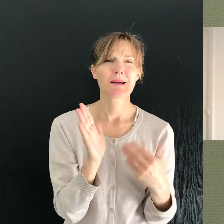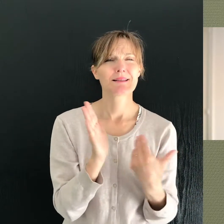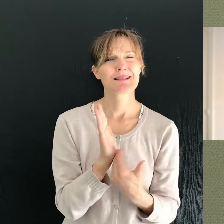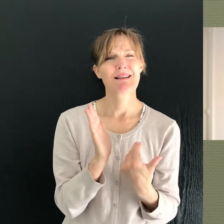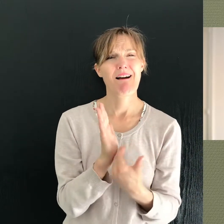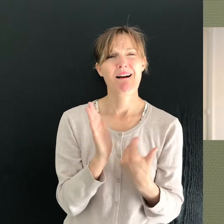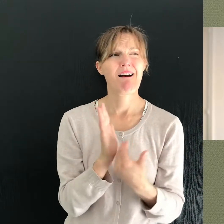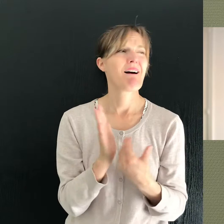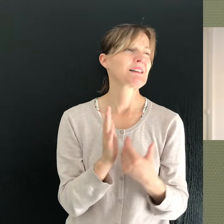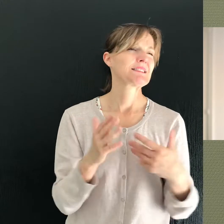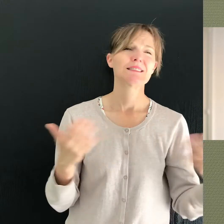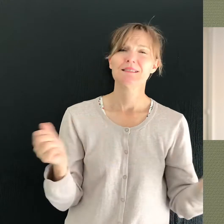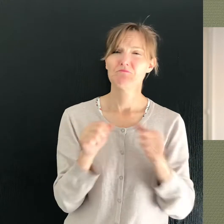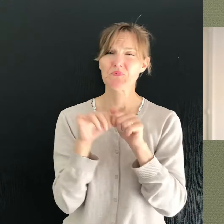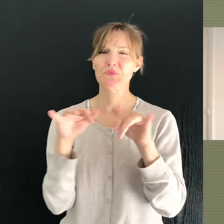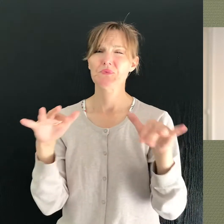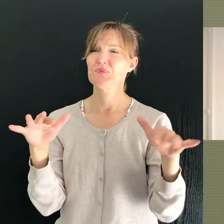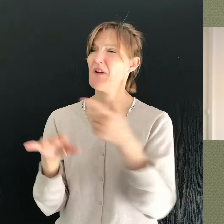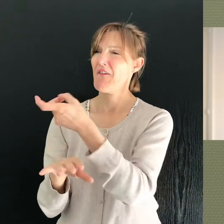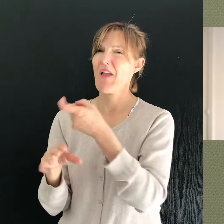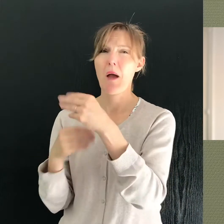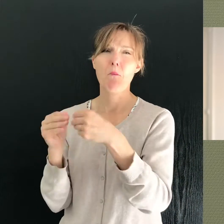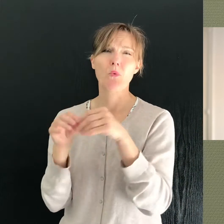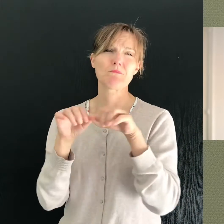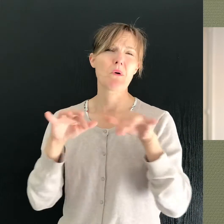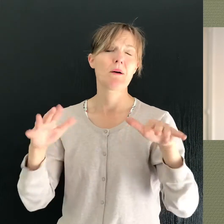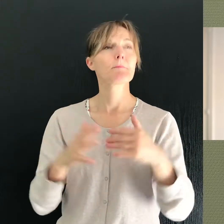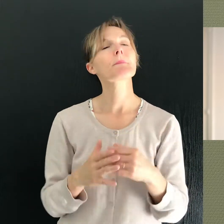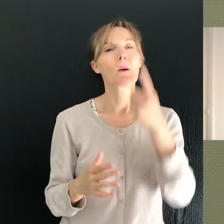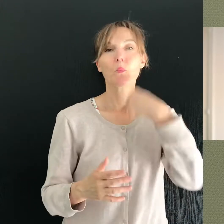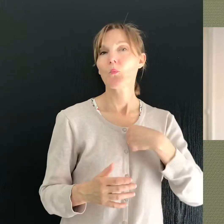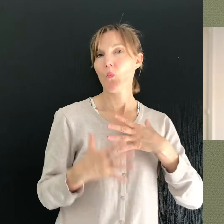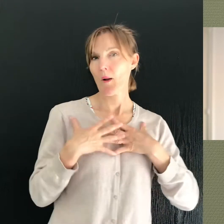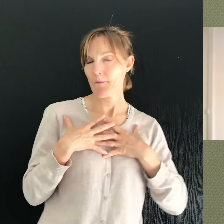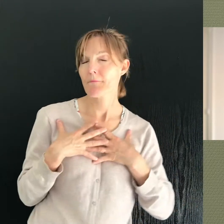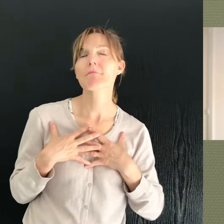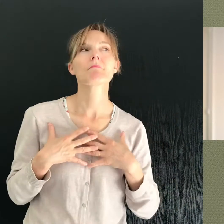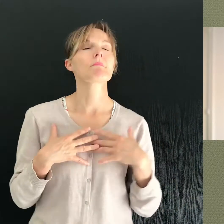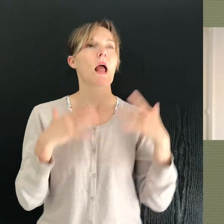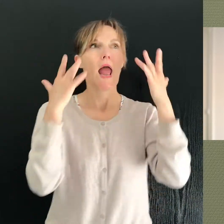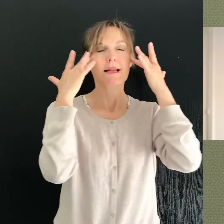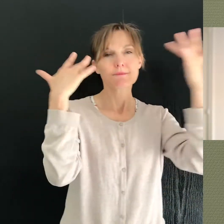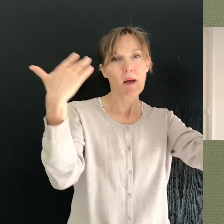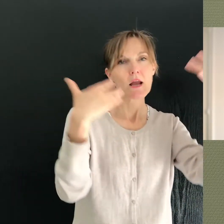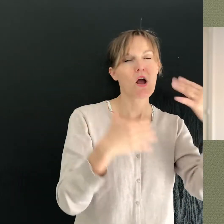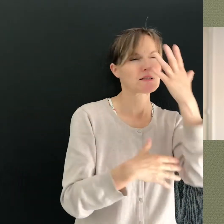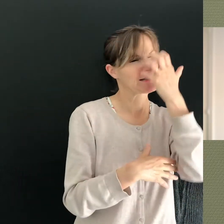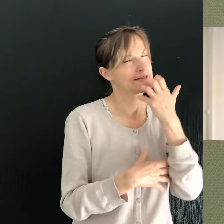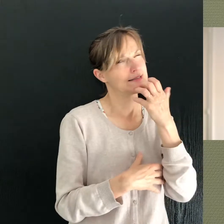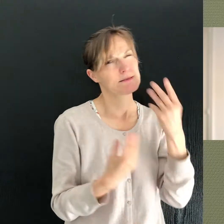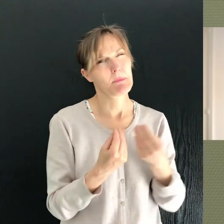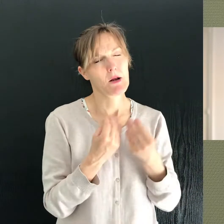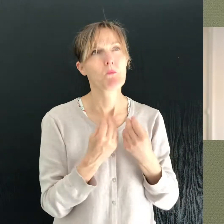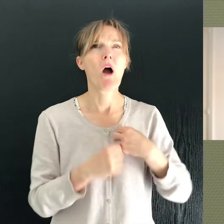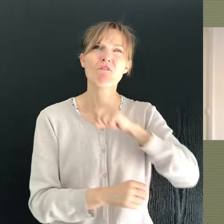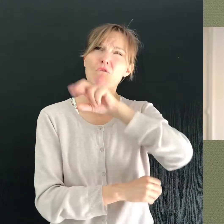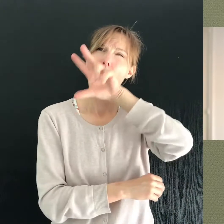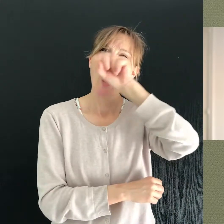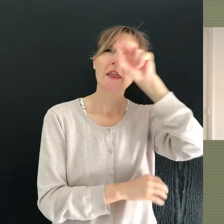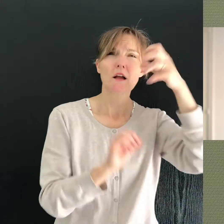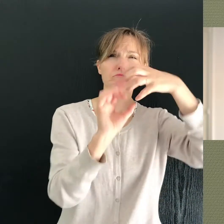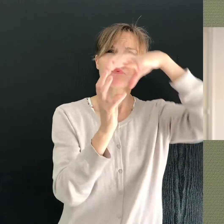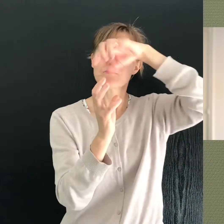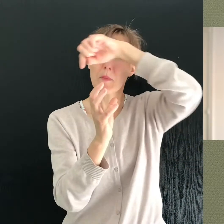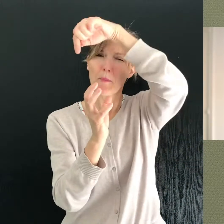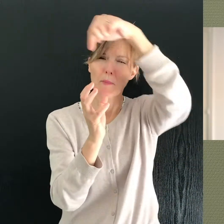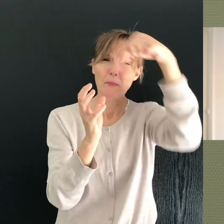se sont largement répandus. Pour ma part, à la suite d'expériences tristes et malheureuses, j'ai donc voyagé à travers le